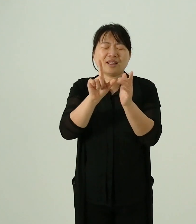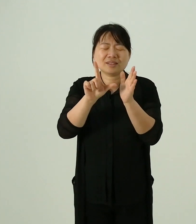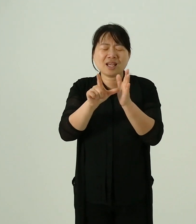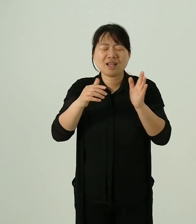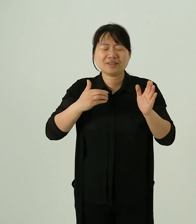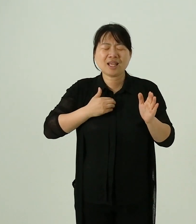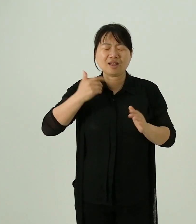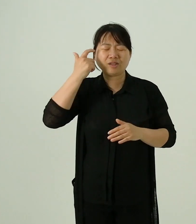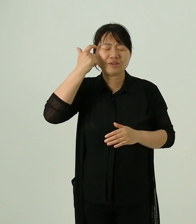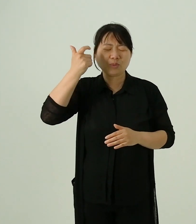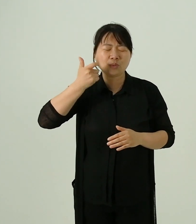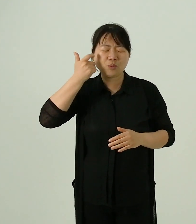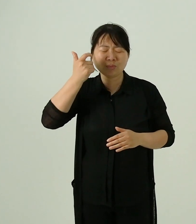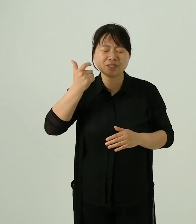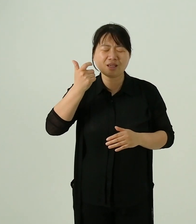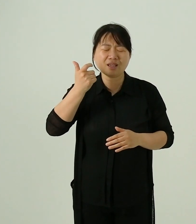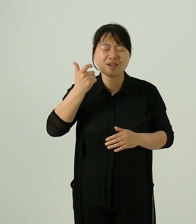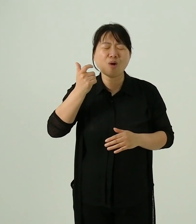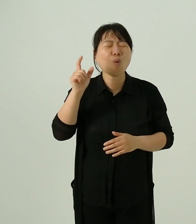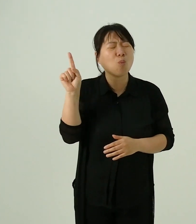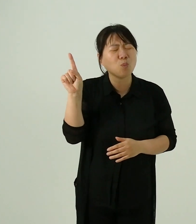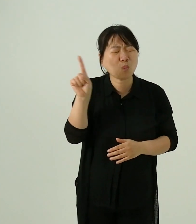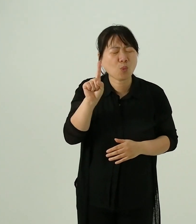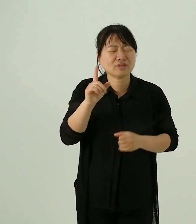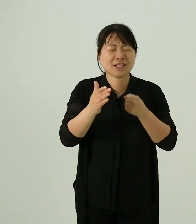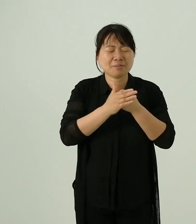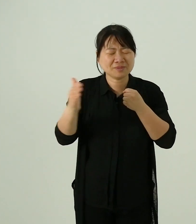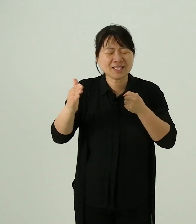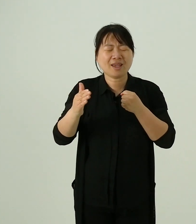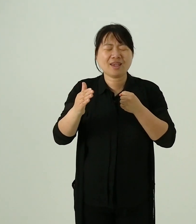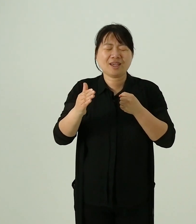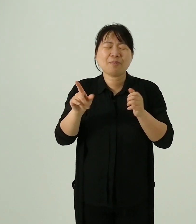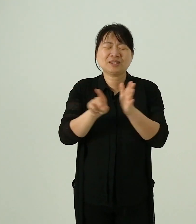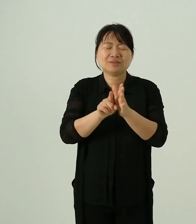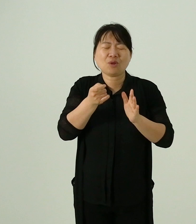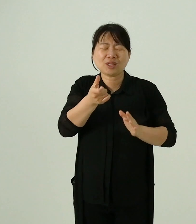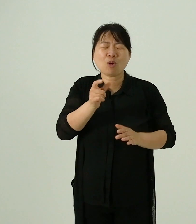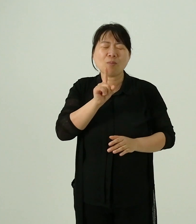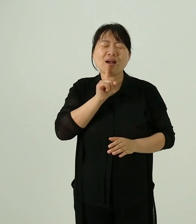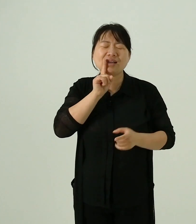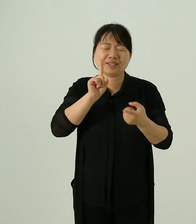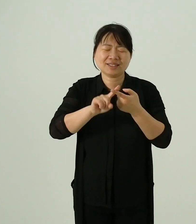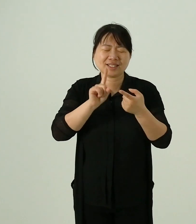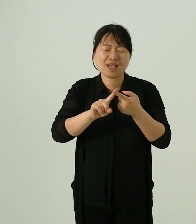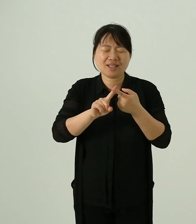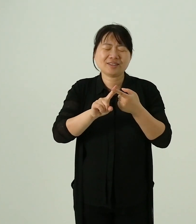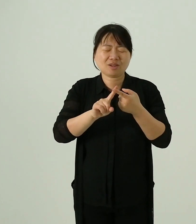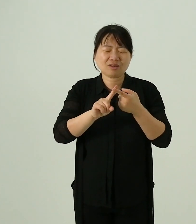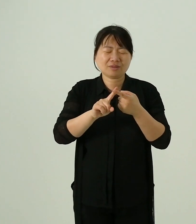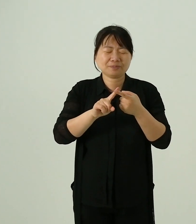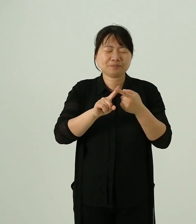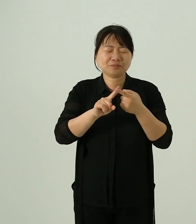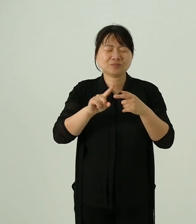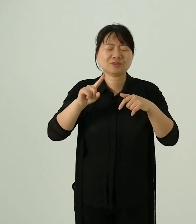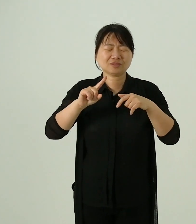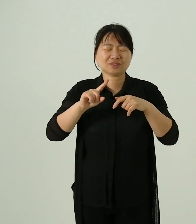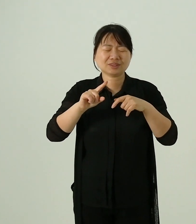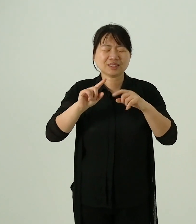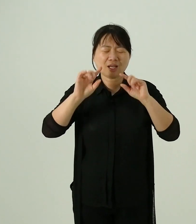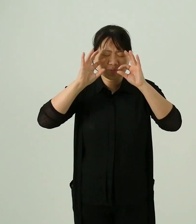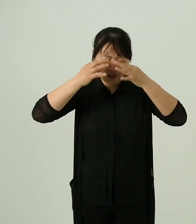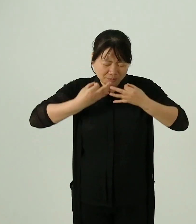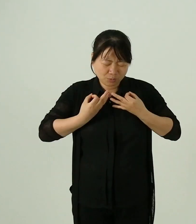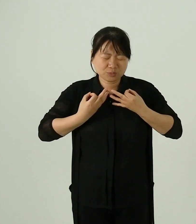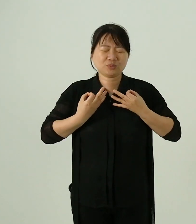부분을 지적하시는가를 달게 듣게 하시고 그 부분까지 주님 앞에 내려놓고 하나님이 이 시간 여러분들의